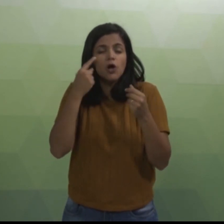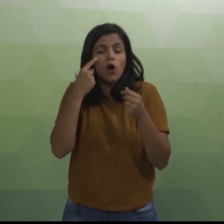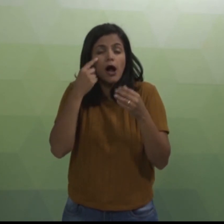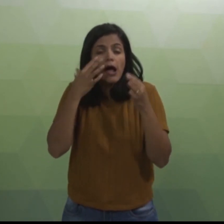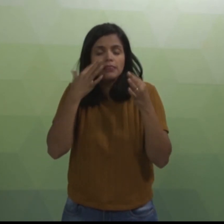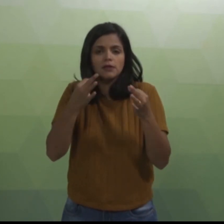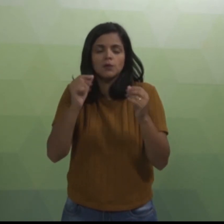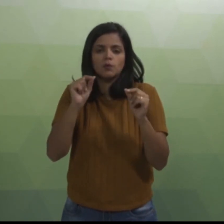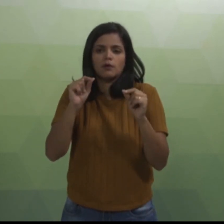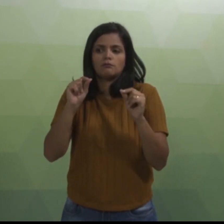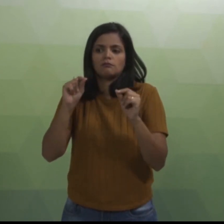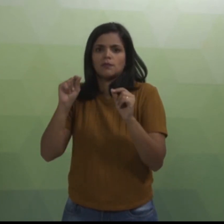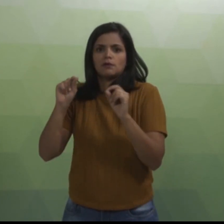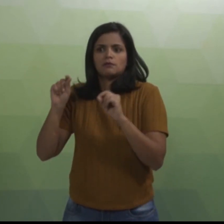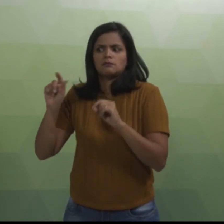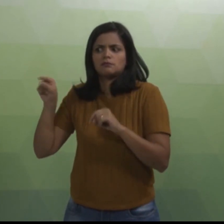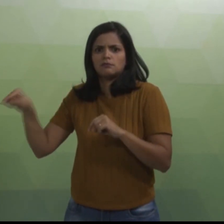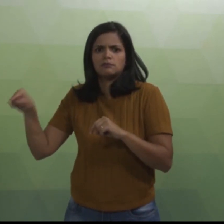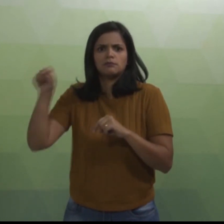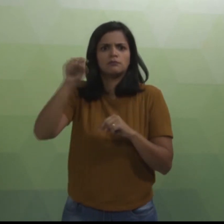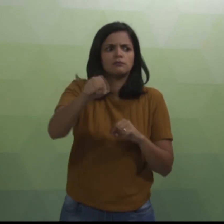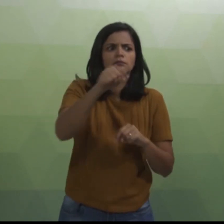Prestem atenção. Aqui eu coloco as pessoas do discurso,